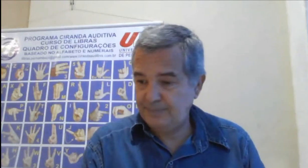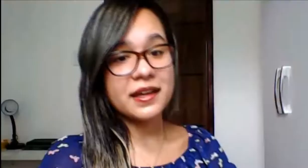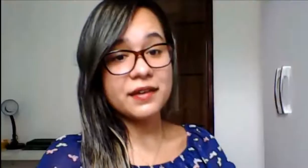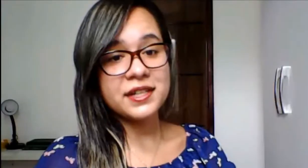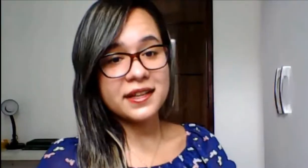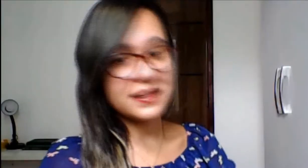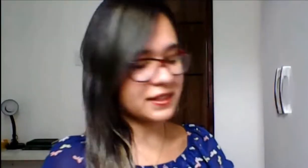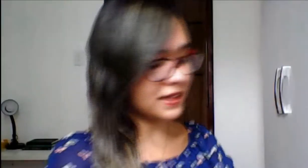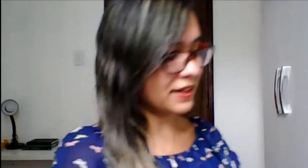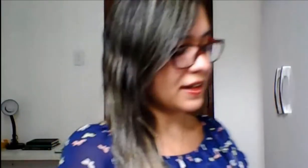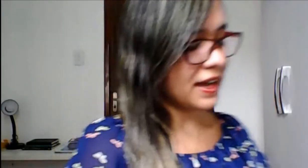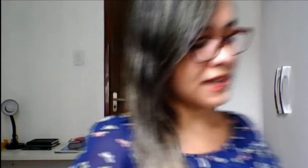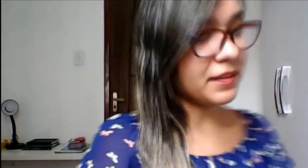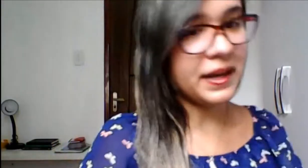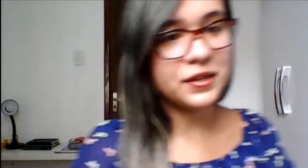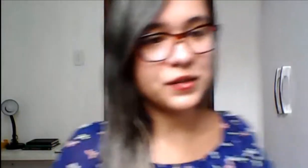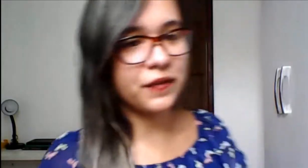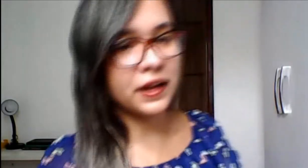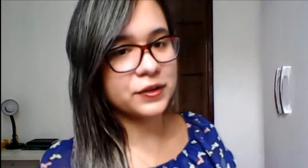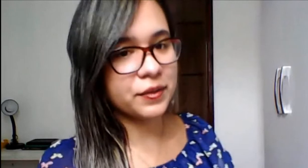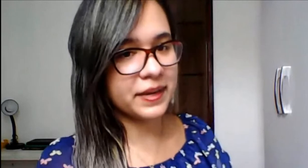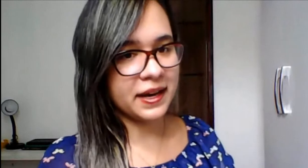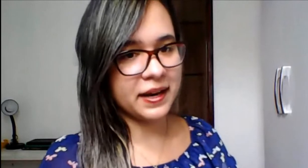Eu achei interessante essa parte que o senhor falou sobre